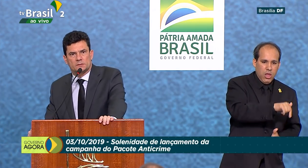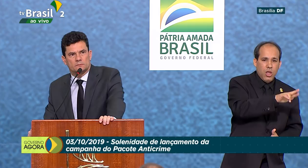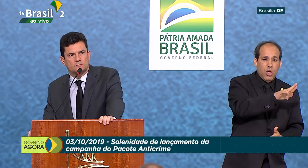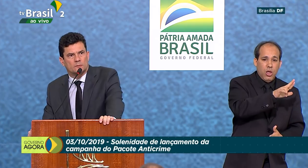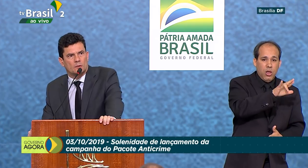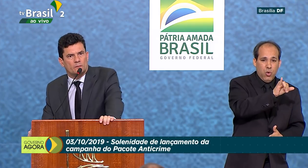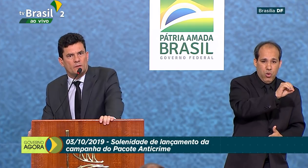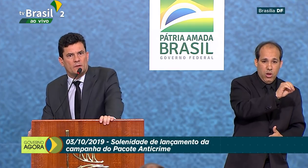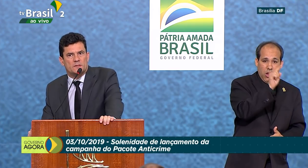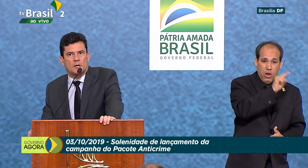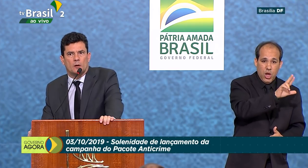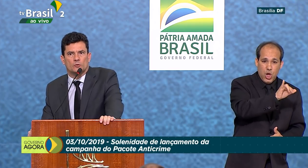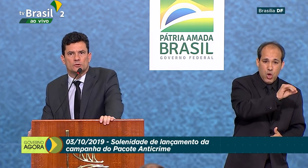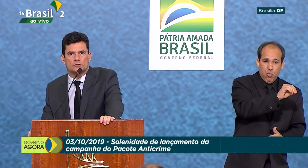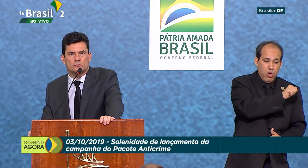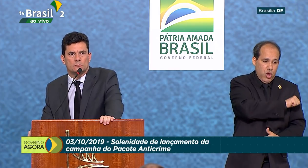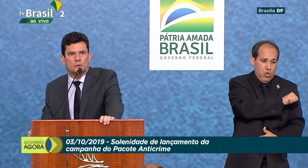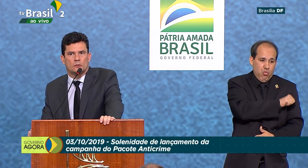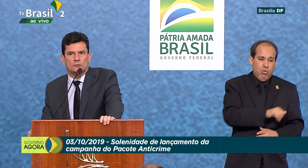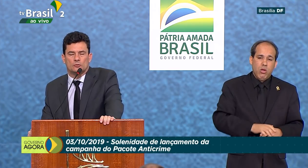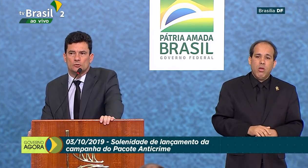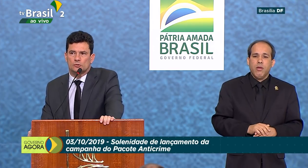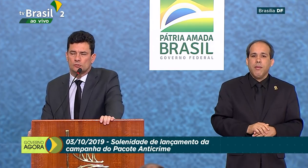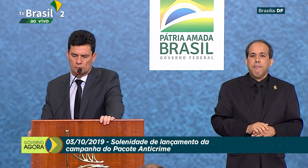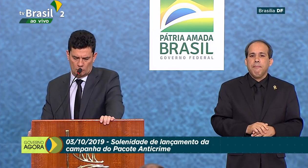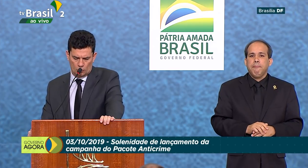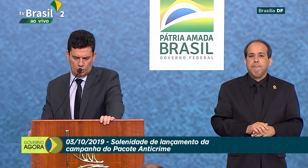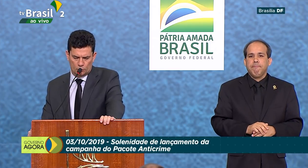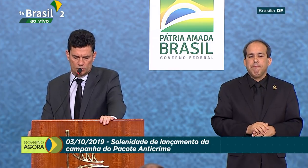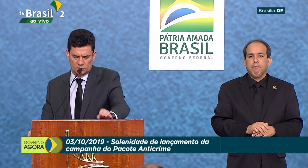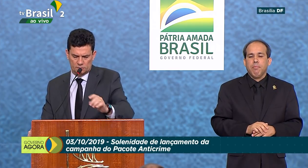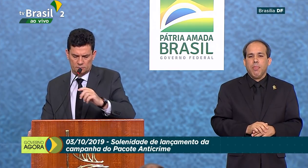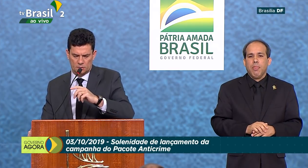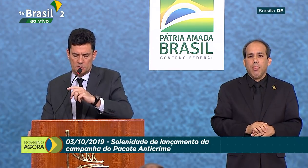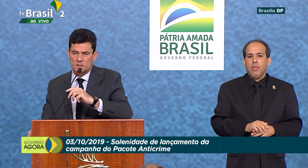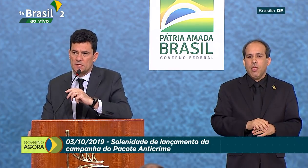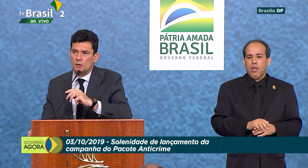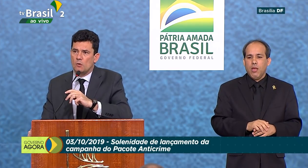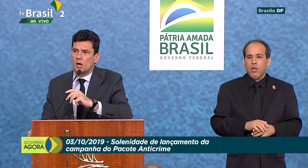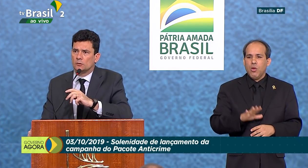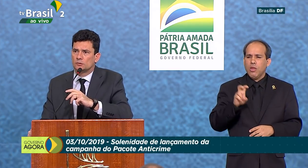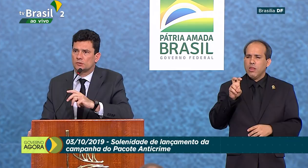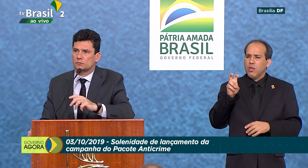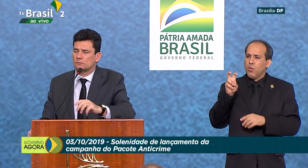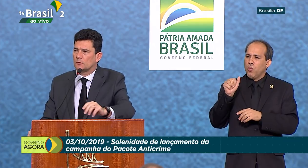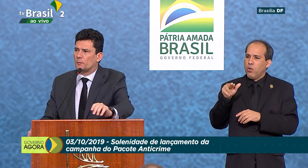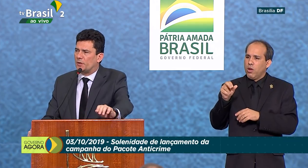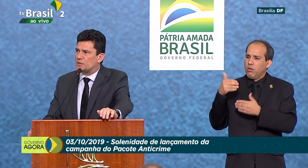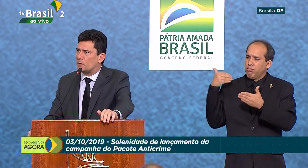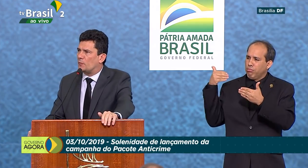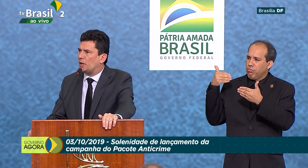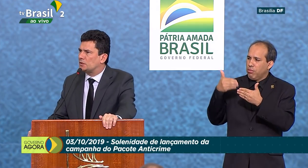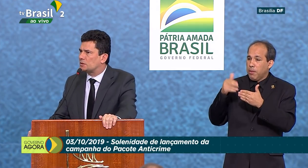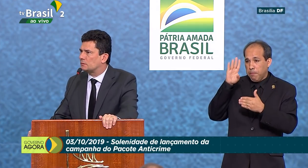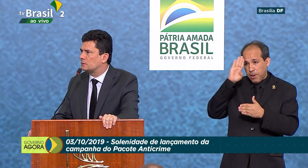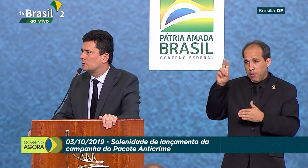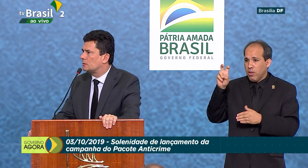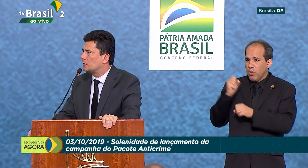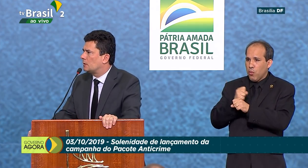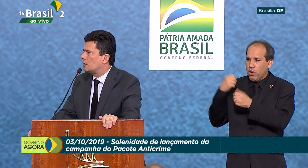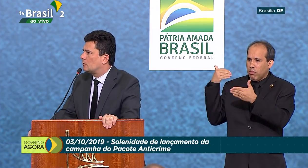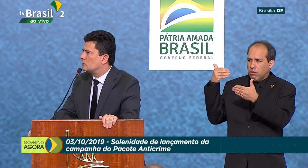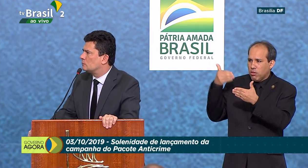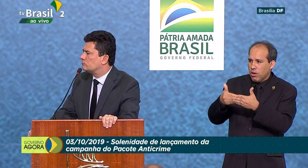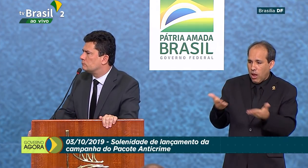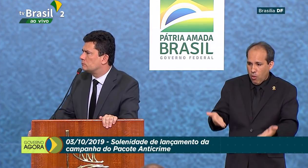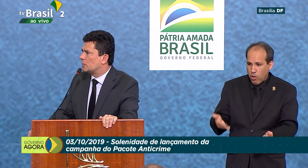Nós vivenciamos, nos últimos 5 anos, principalmente,